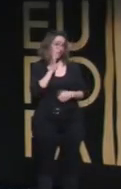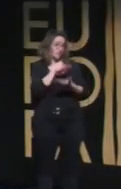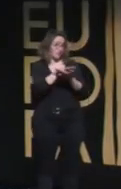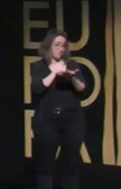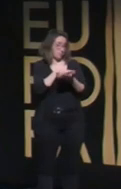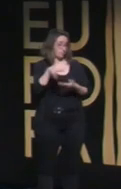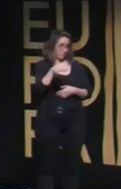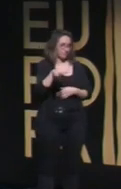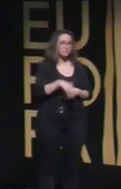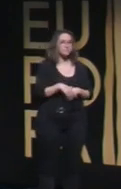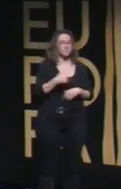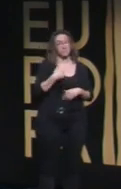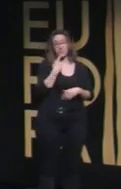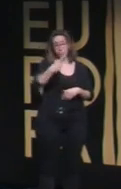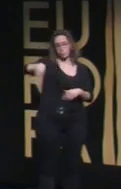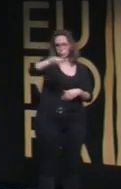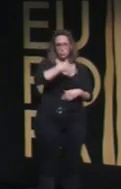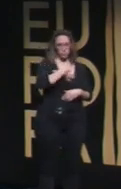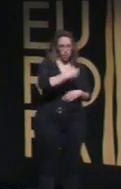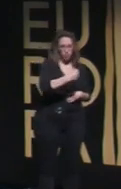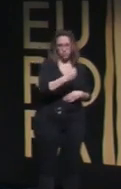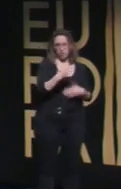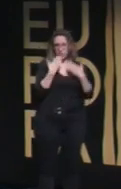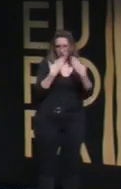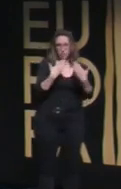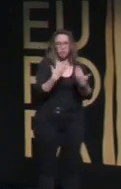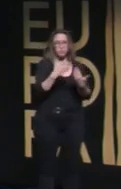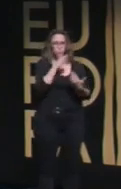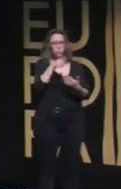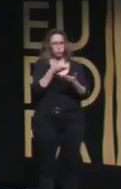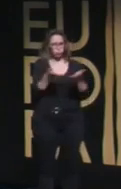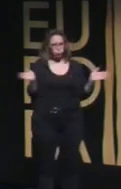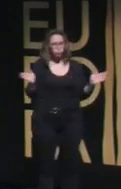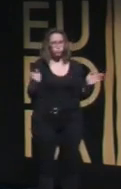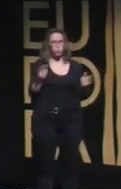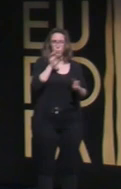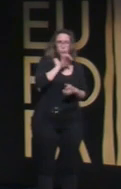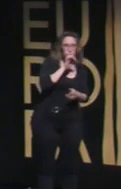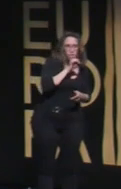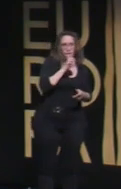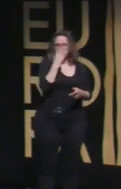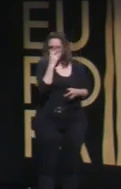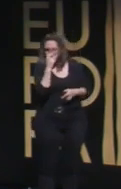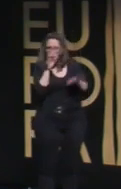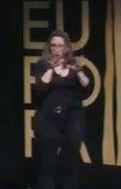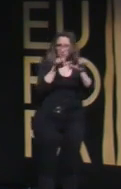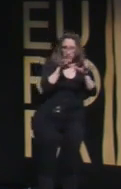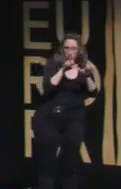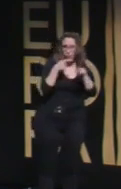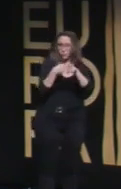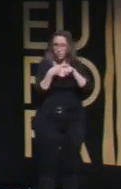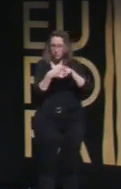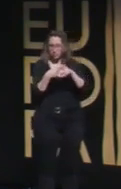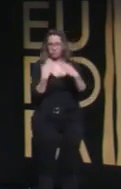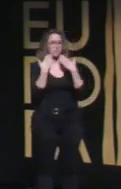tener además de esa valentía, disposición y curiosidad por seguir aprendiendo y por compartir. Y esto es lo